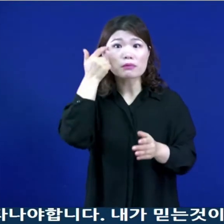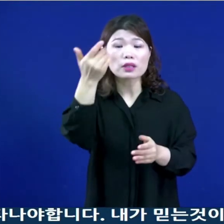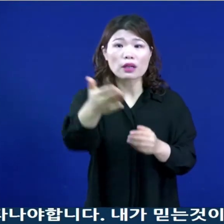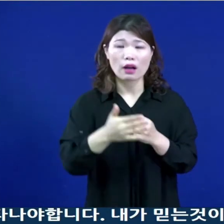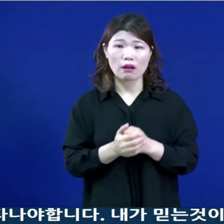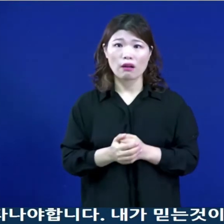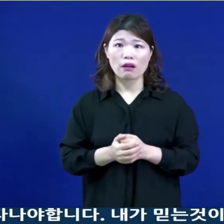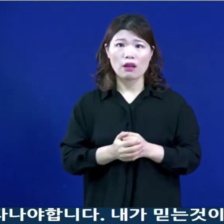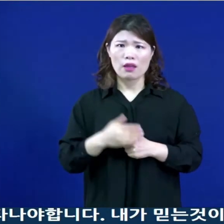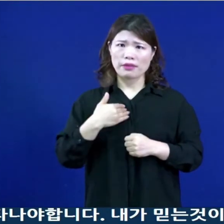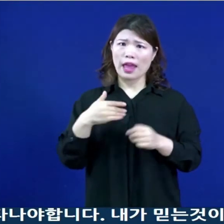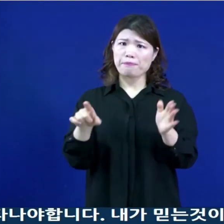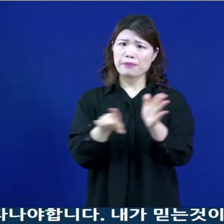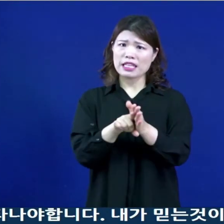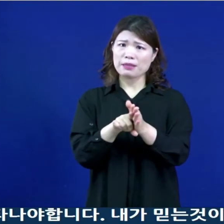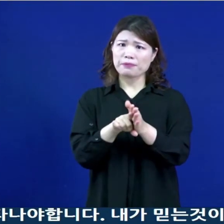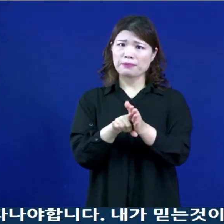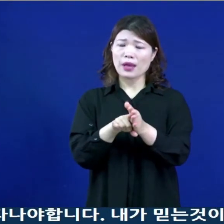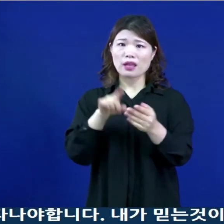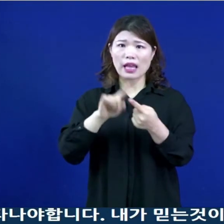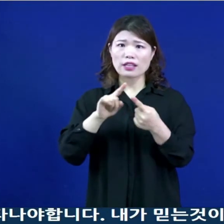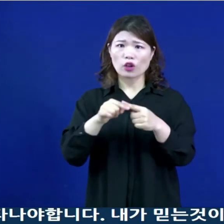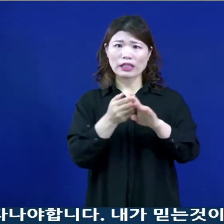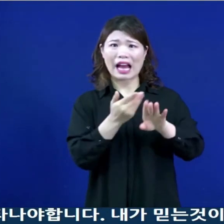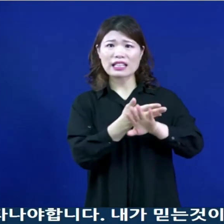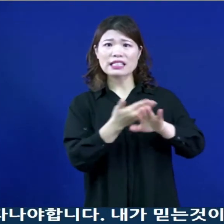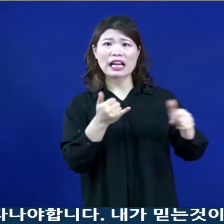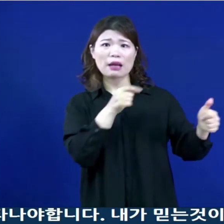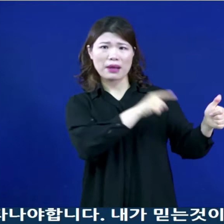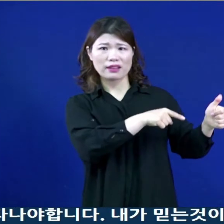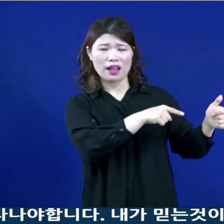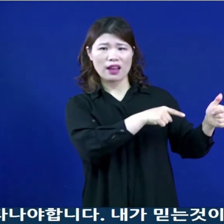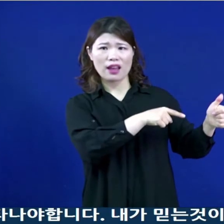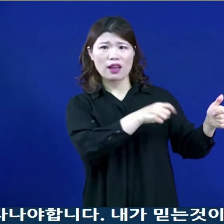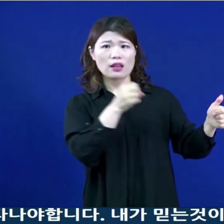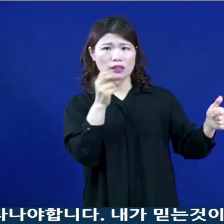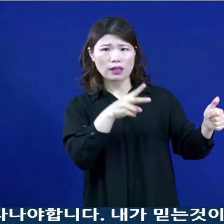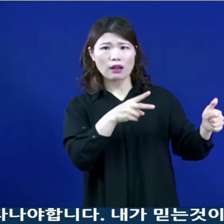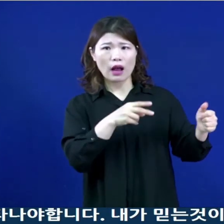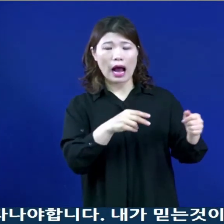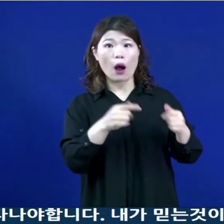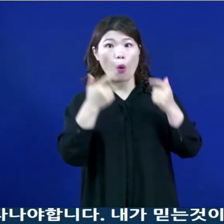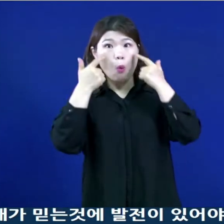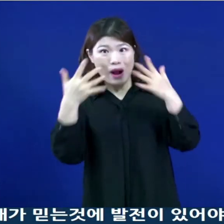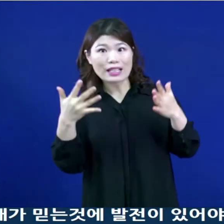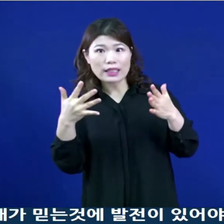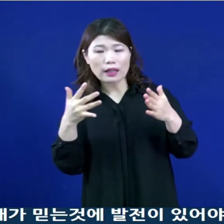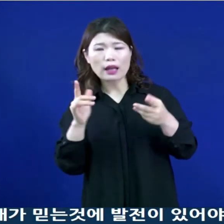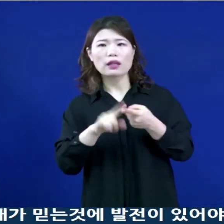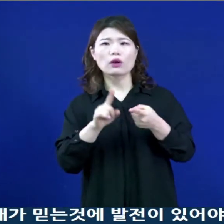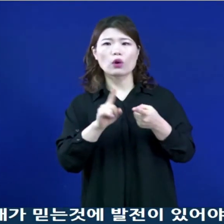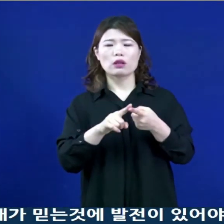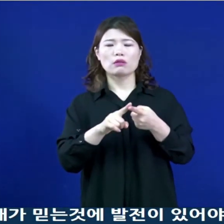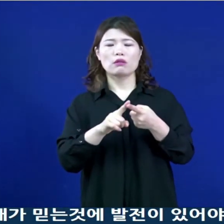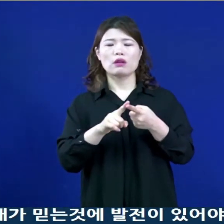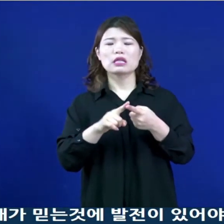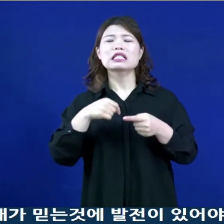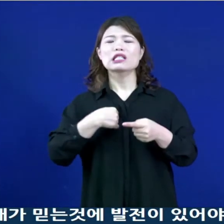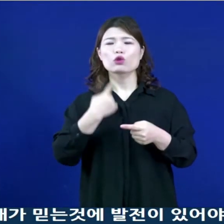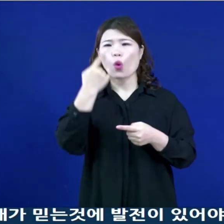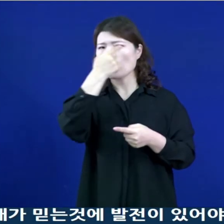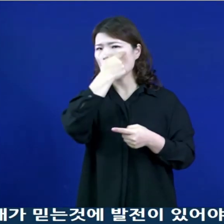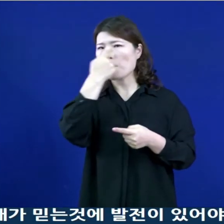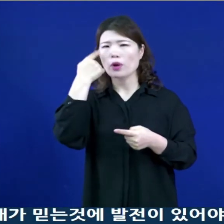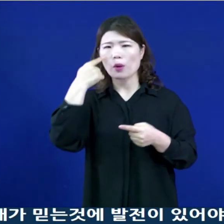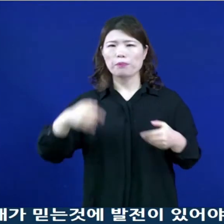사람에게 정말 확실하다라는 것을 한두 가지 면에서는 제공을 하고 있습니까? 여러분, 이걸 점검해 봐야 됩니다.